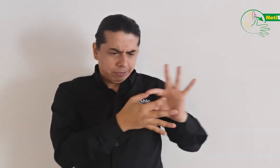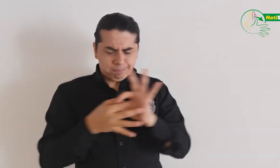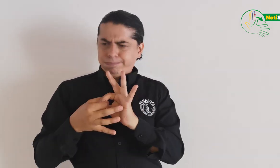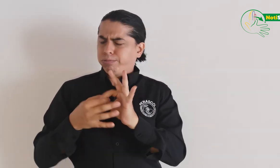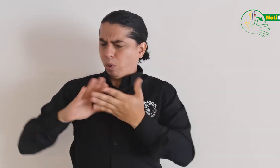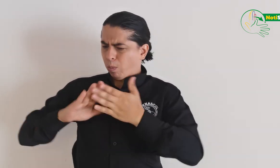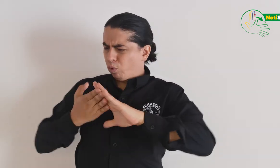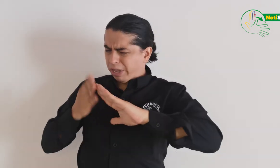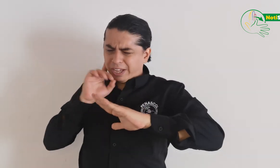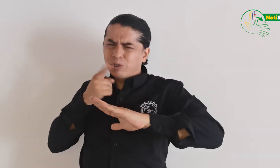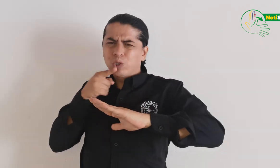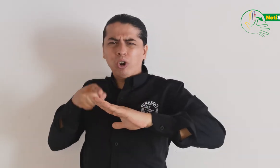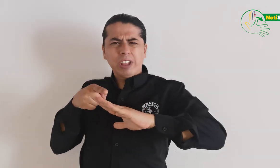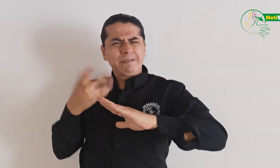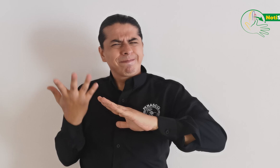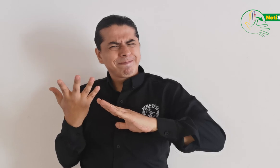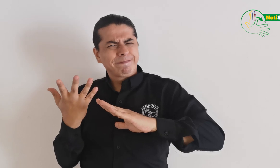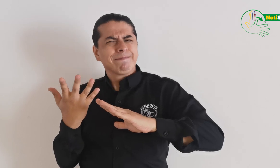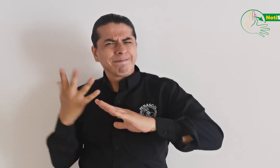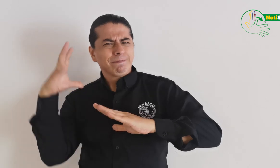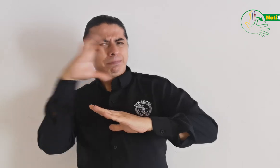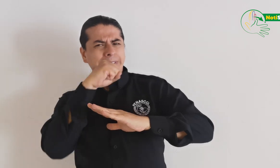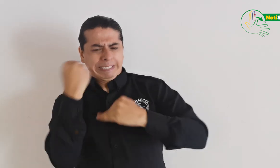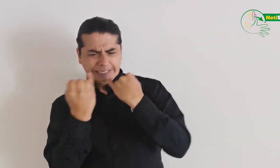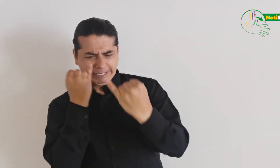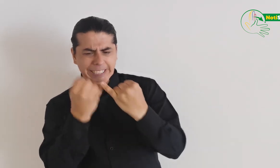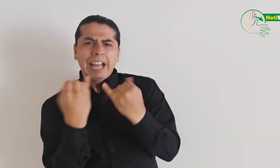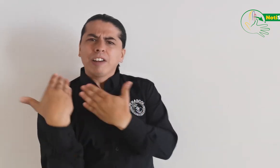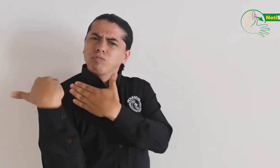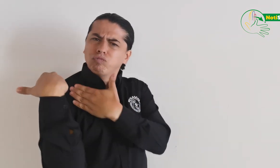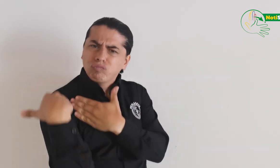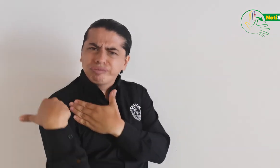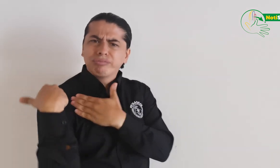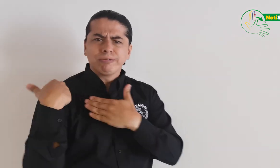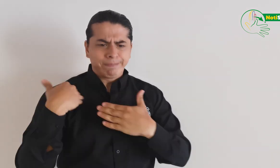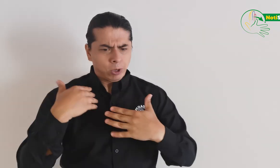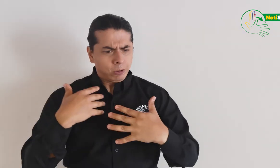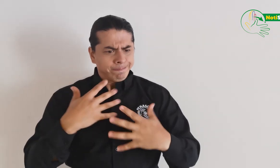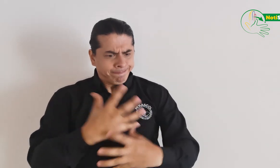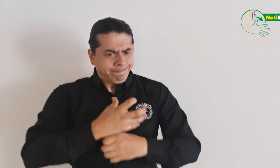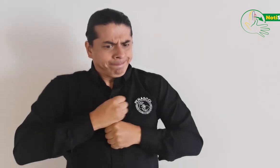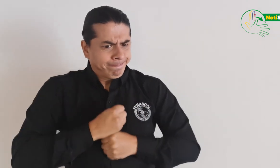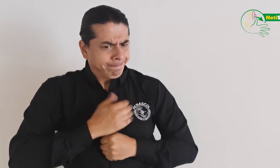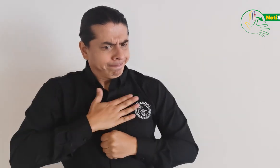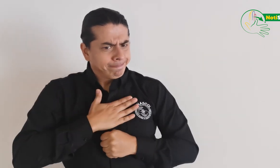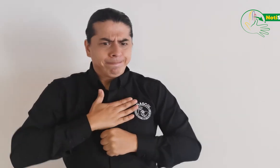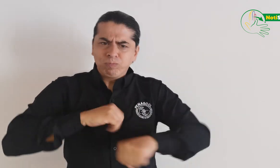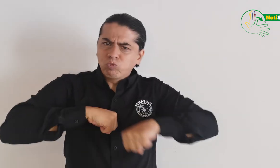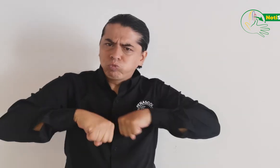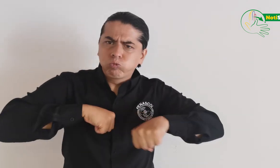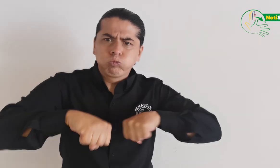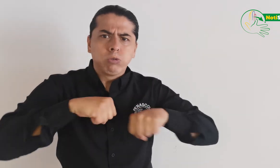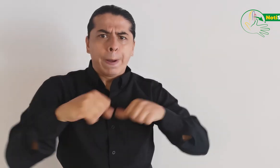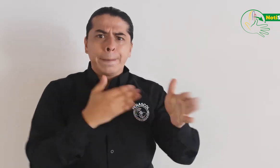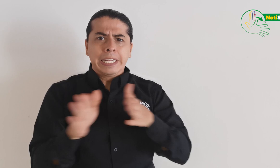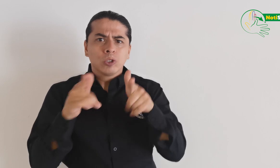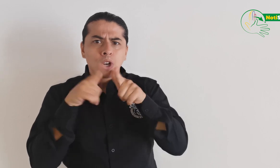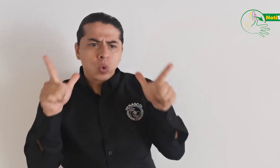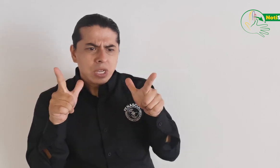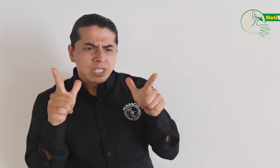se habló sobre comunidad, sobre identidad, sobre la responsabilidad que tiene la comunidad frente a los procesos de